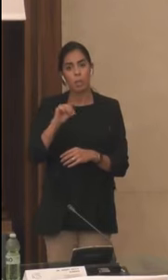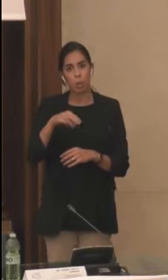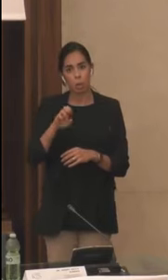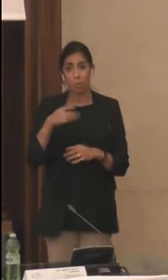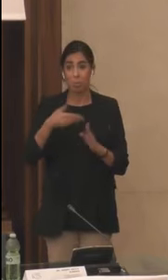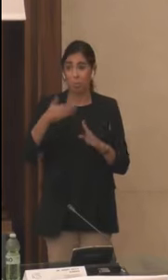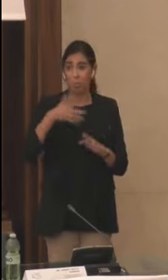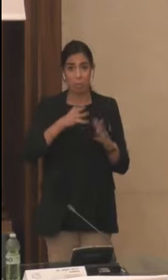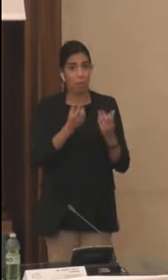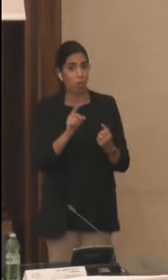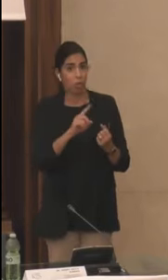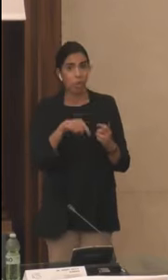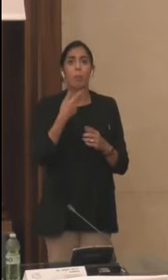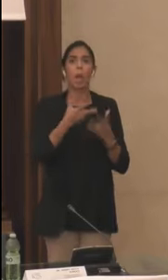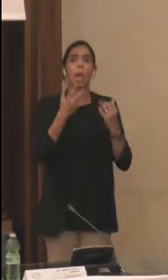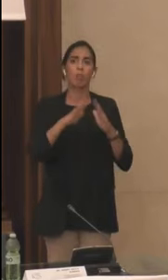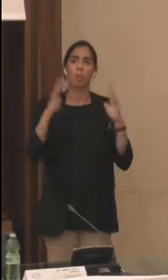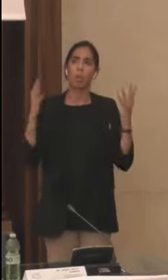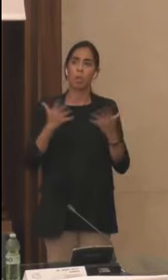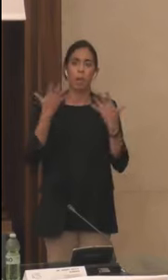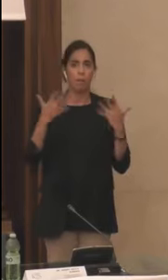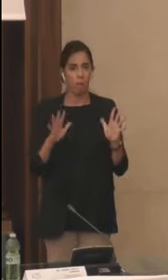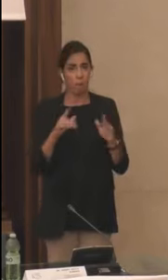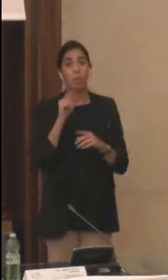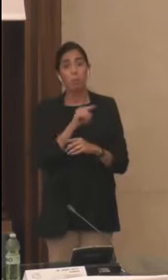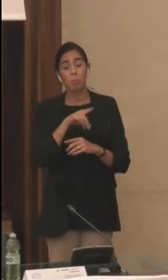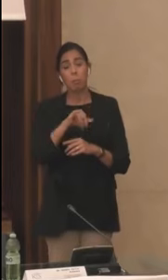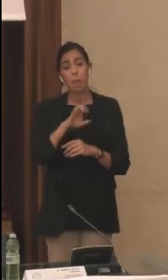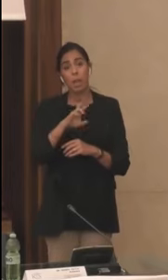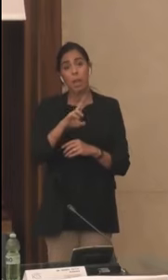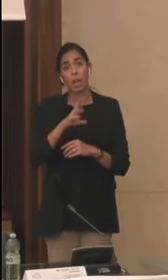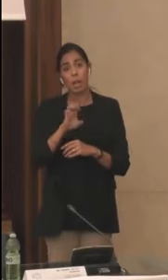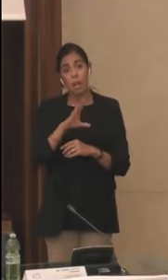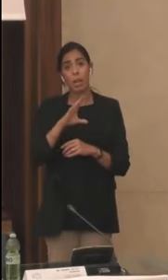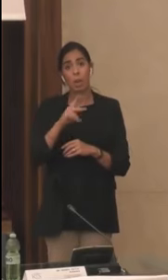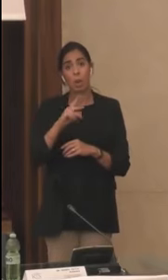Pierre Corey, que le estuvimos escuchando recién, que traigo una droga